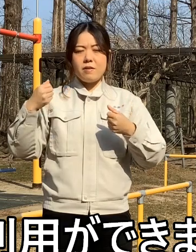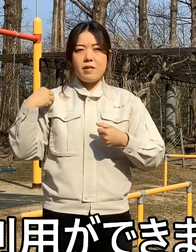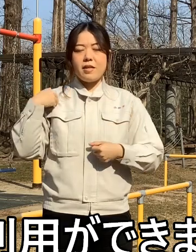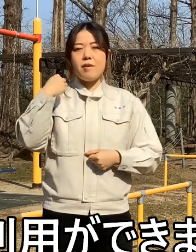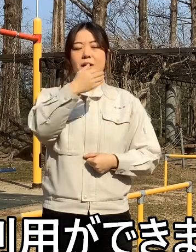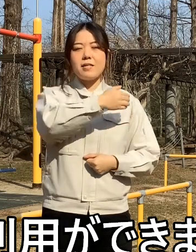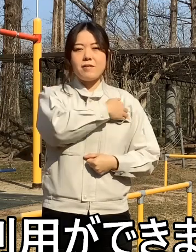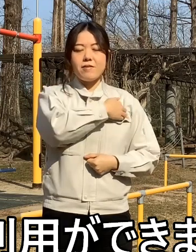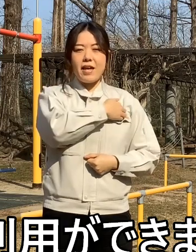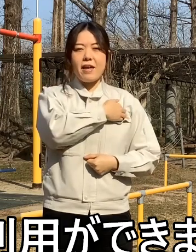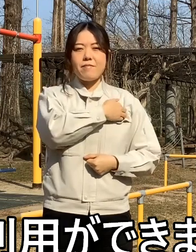ができますので、